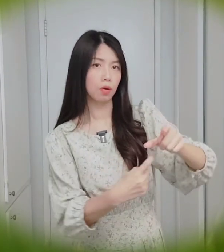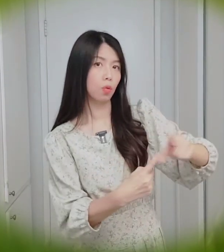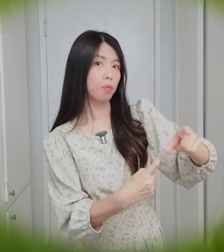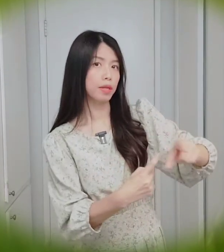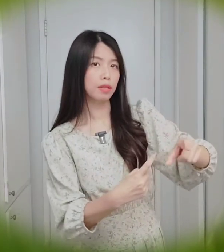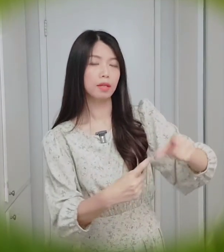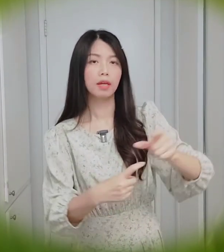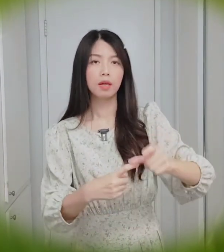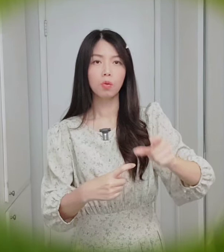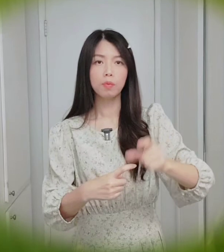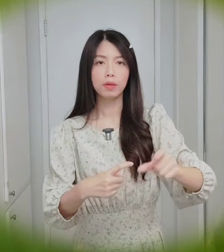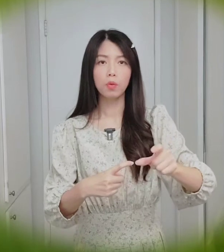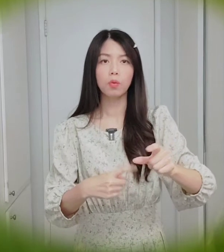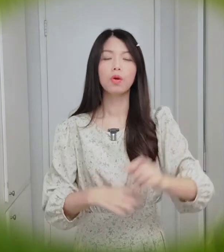돼요.